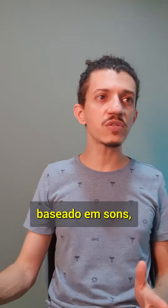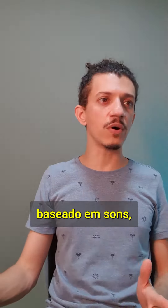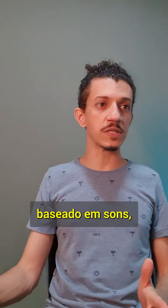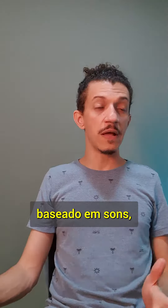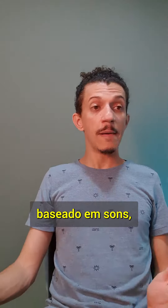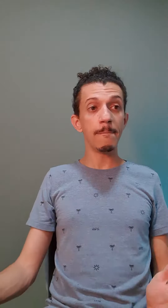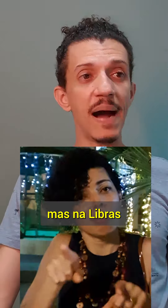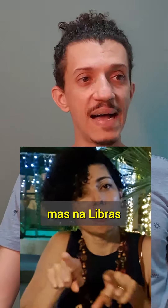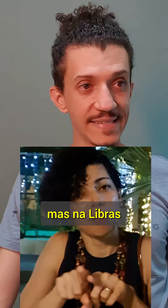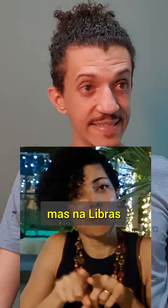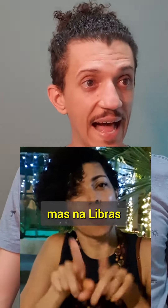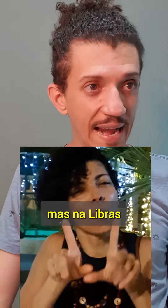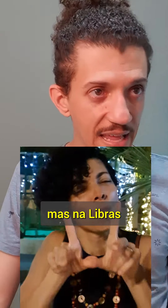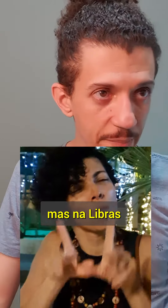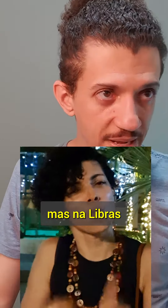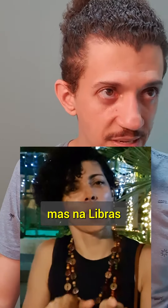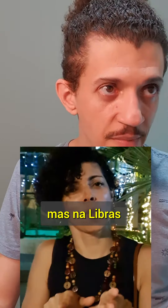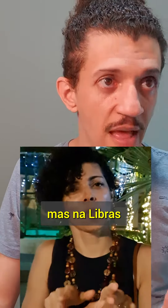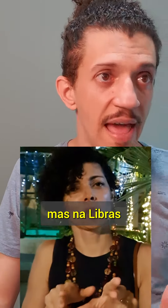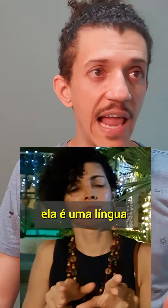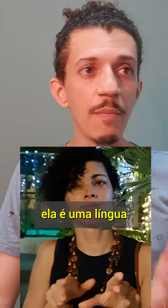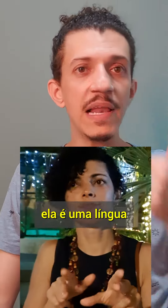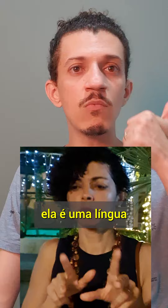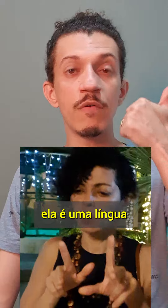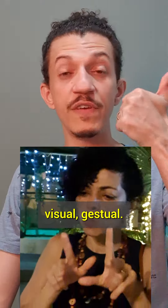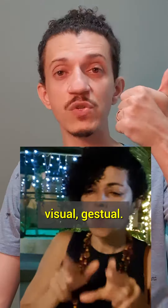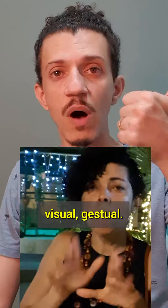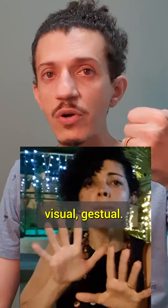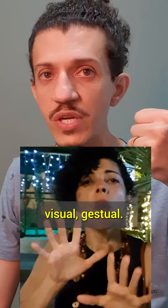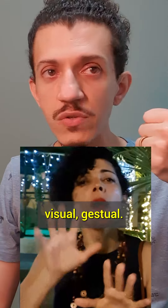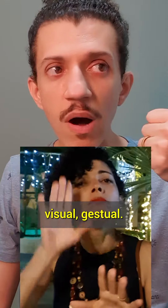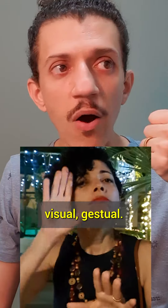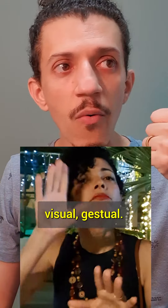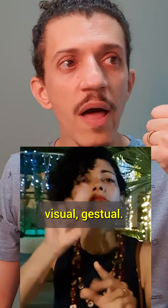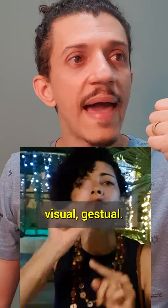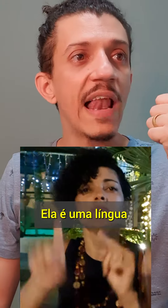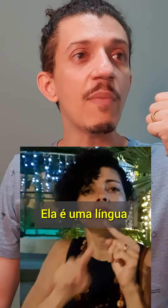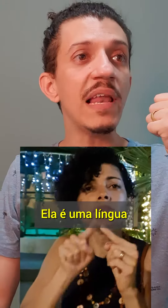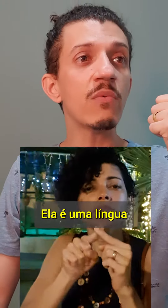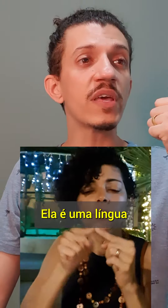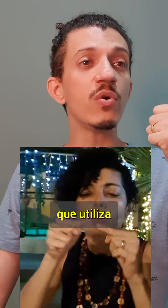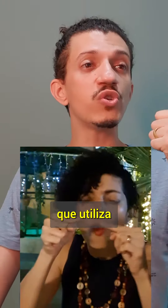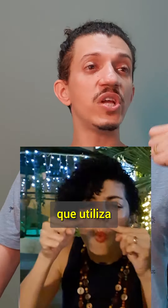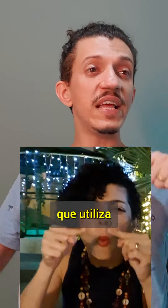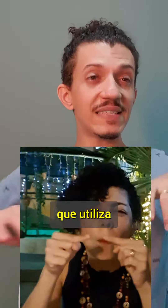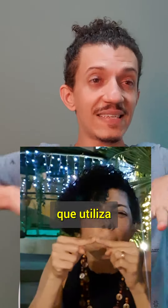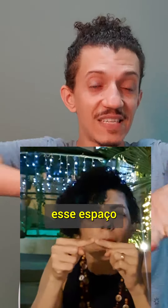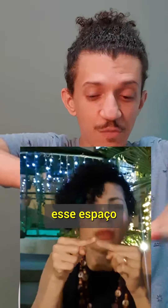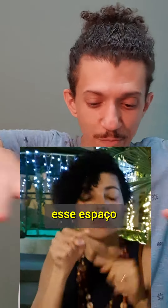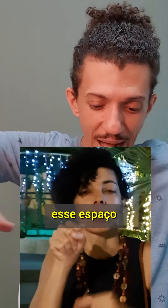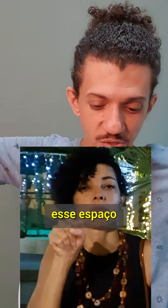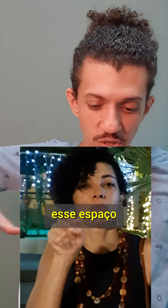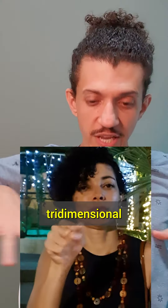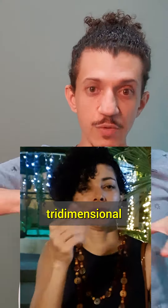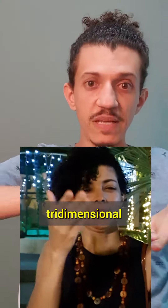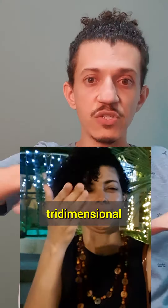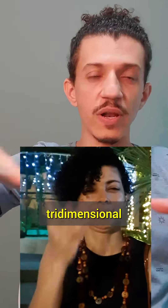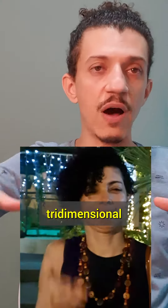em sons. Mas na Libras, ela é uma língua visual gestual, ela é uma língua que utiliza esse espaço tridimensional